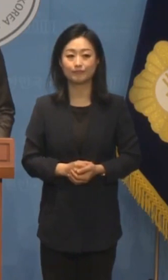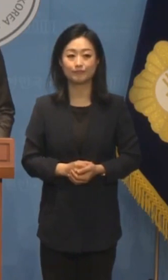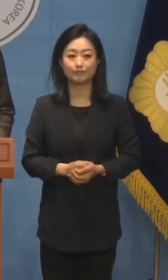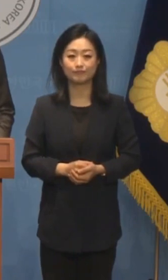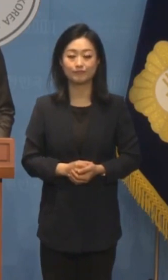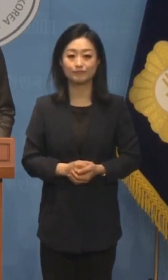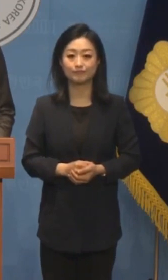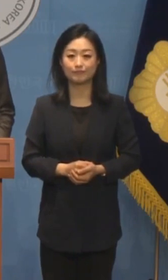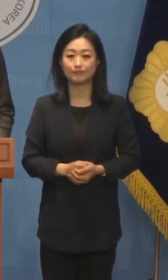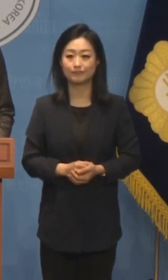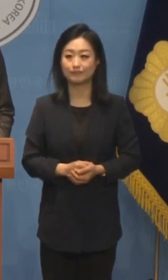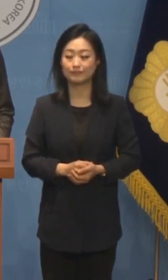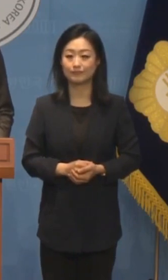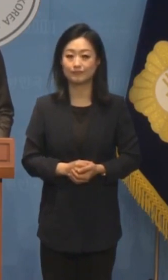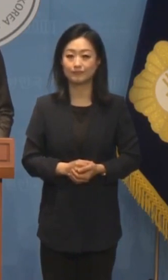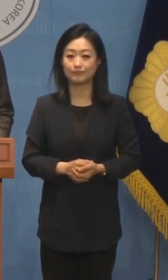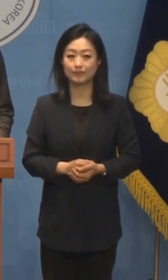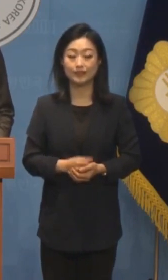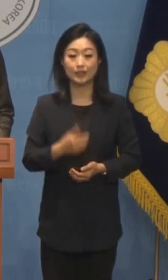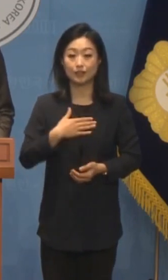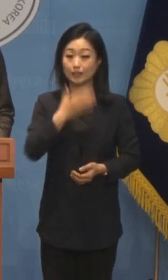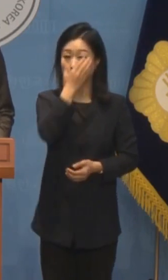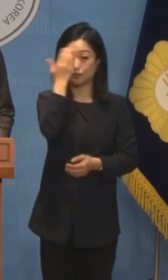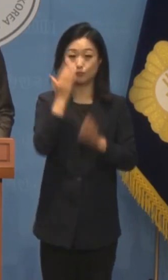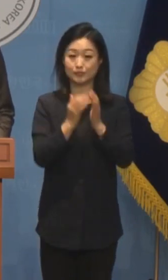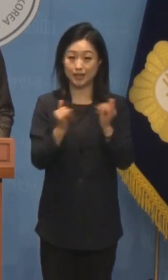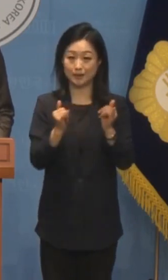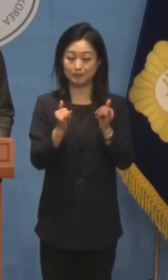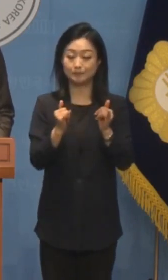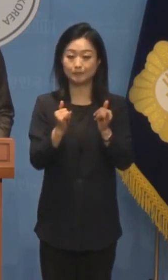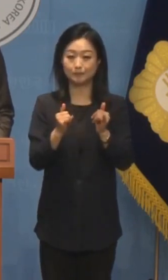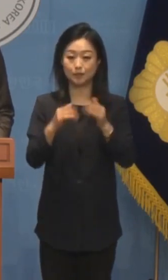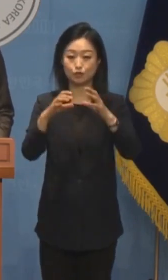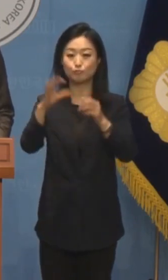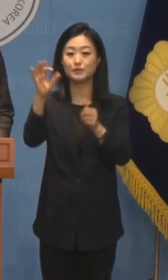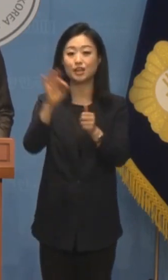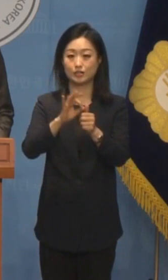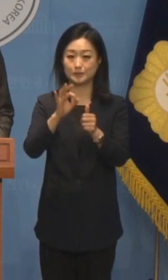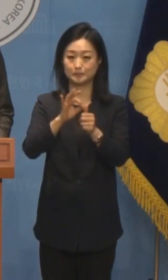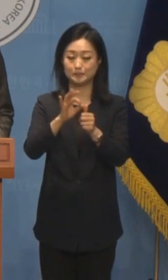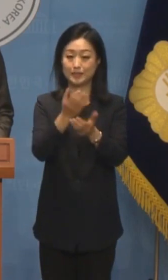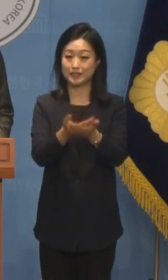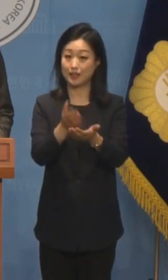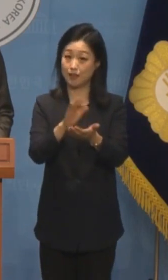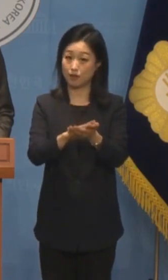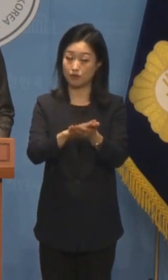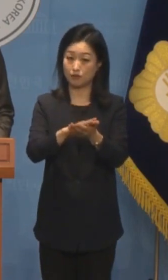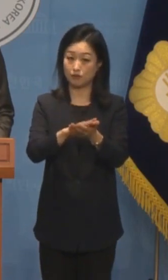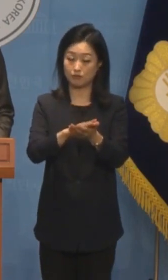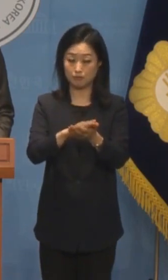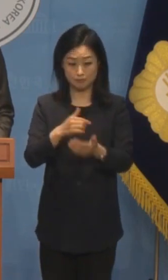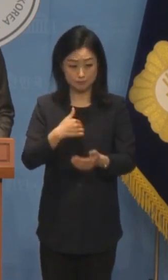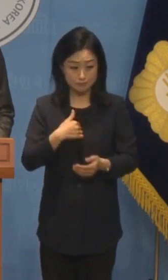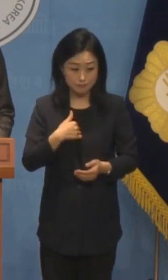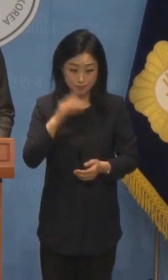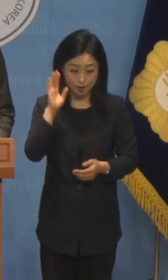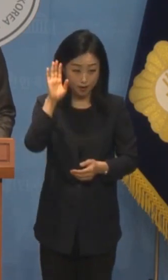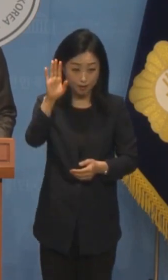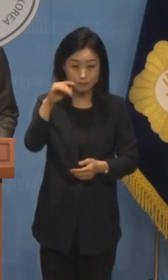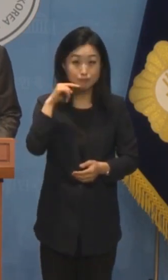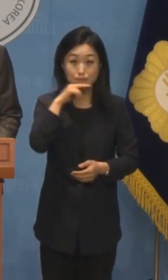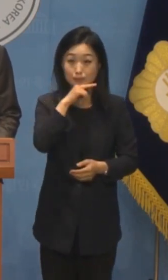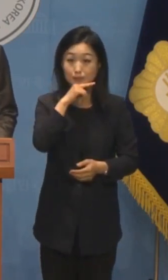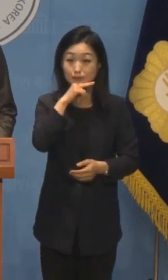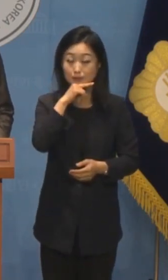우리가 다음 세대 연금개혁을 위해서 지금 국회가 낸 안 그대로 간다고 하면 다음 세대가 어마어마한 빚을 지게